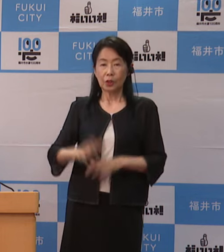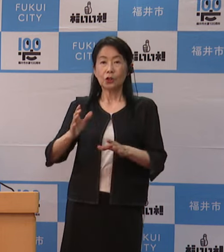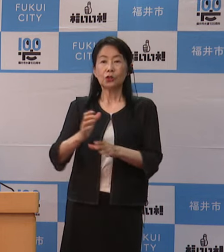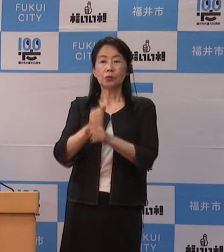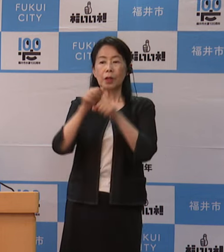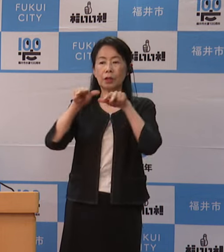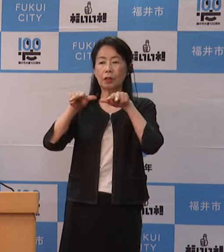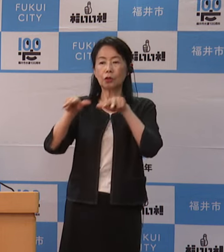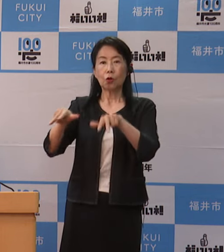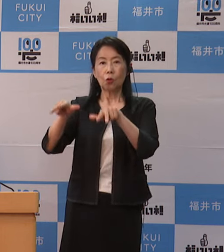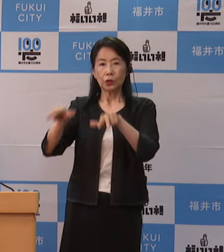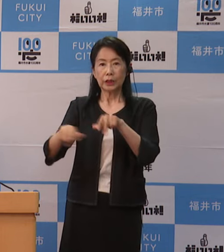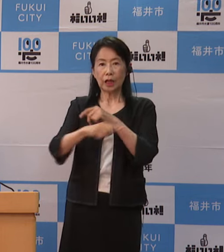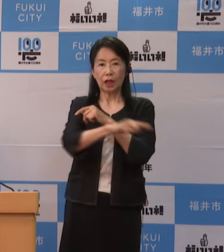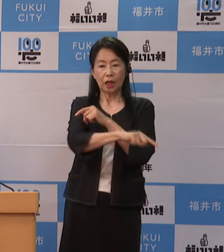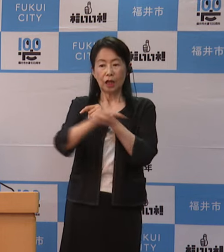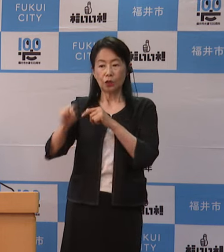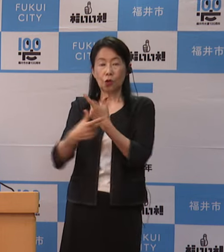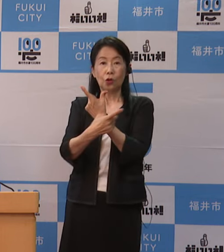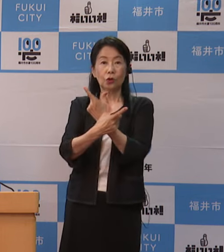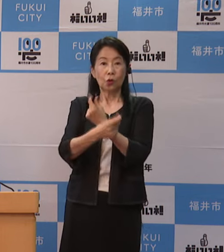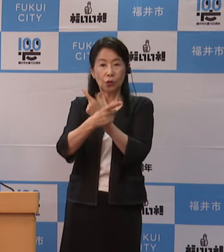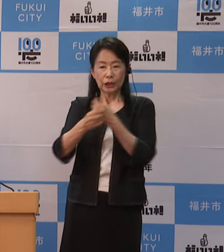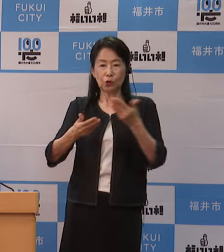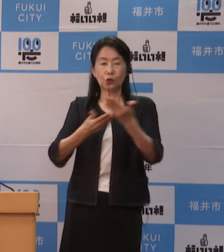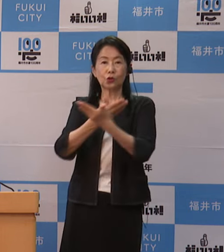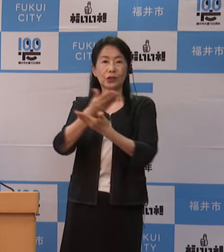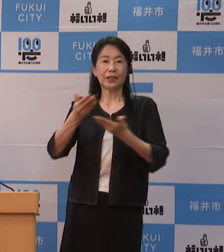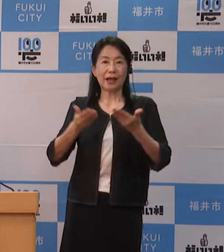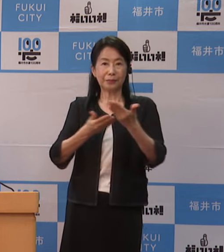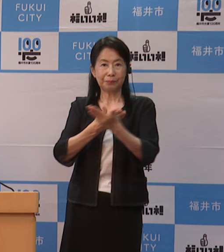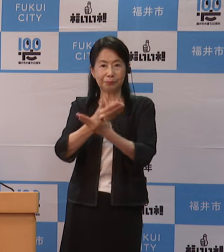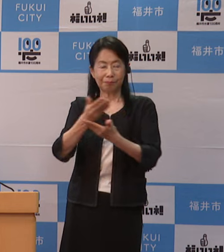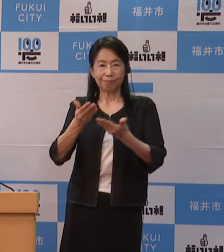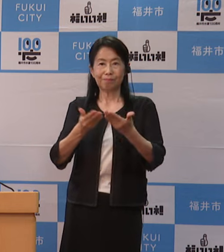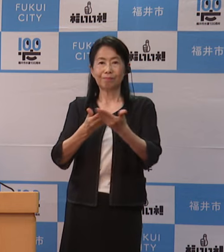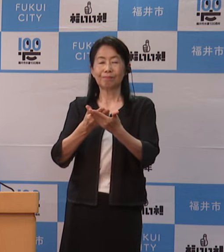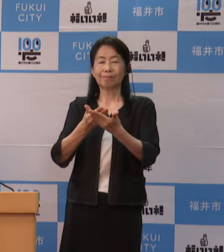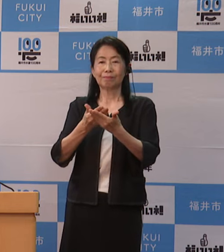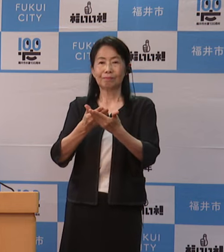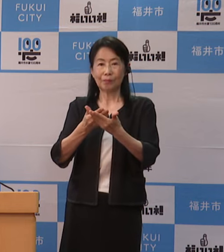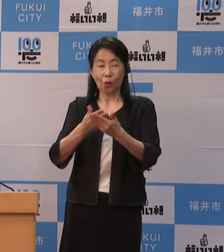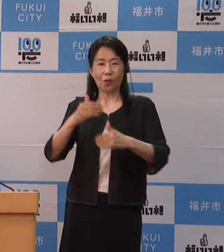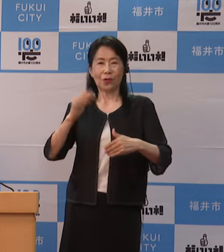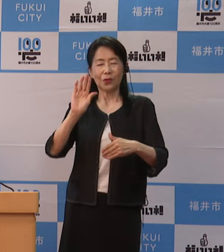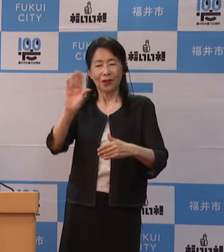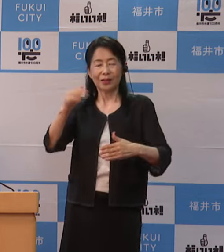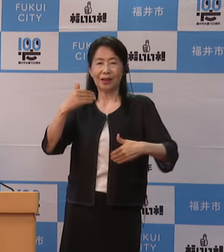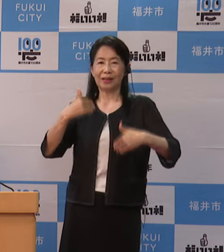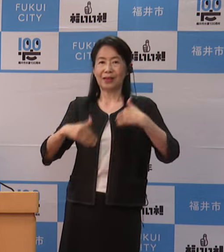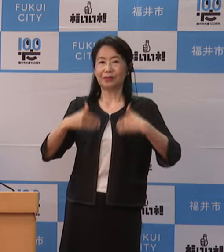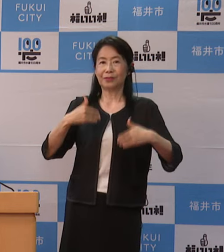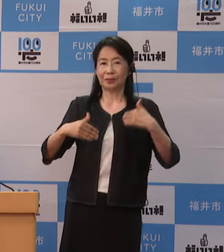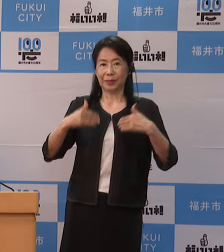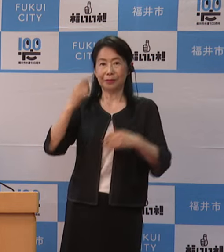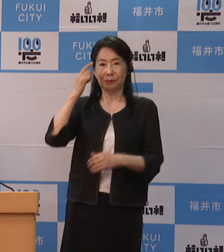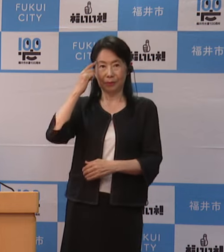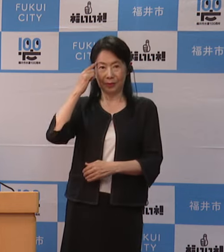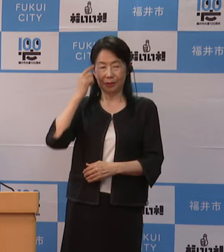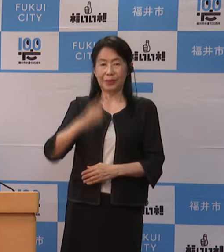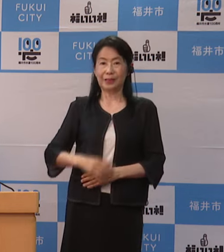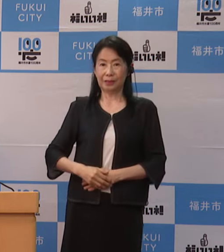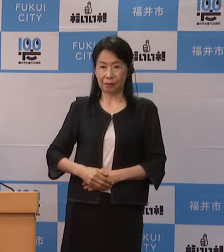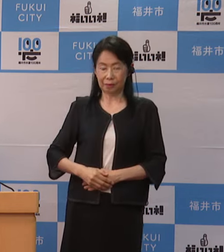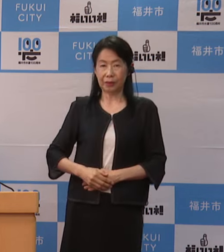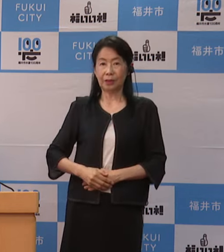とのですね同士のお付き合いも非常にこれは楽しみだなというふうに思っています。それから